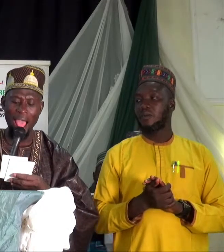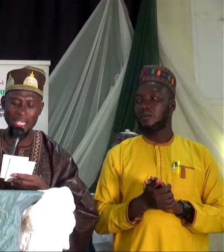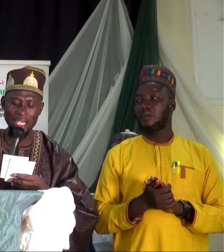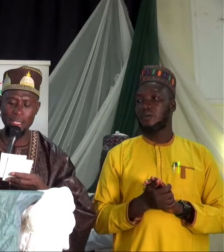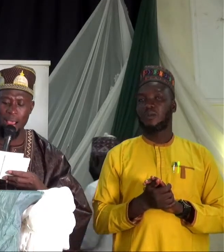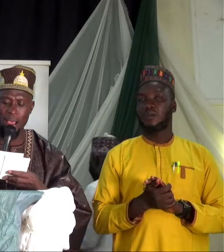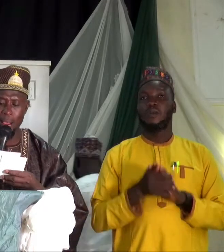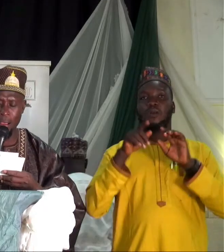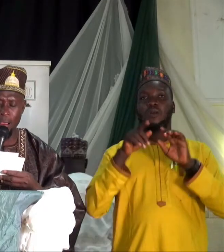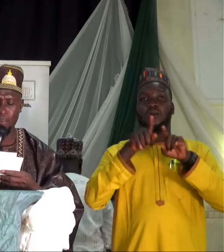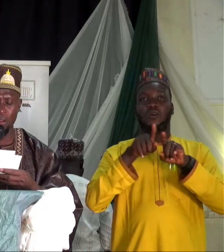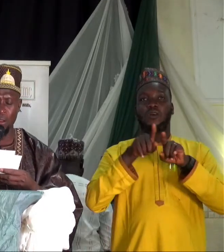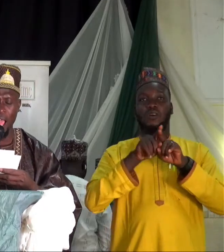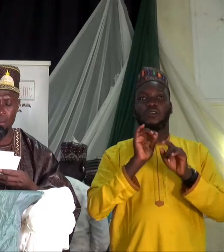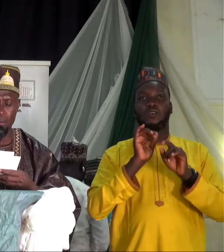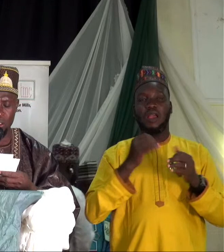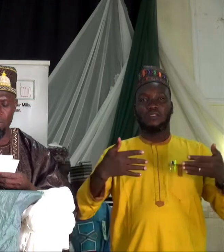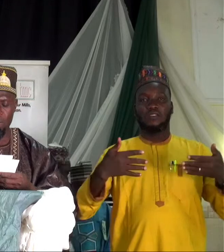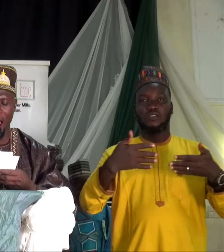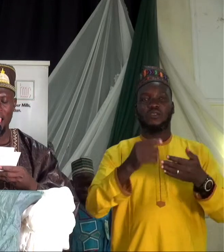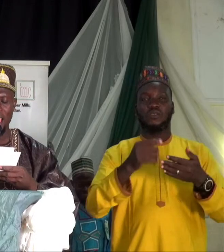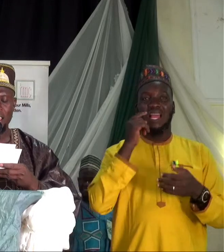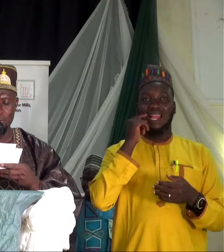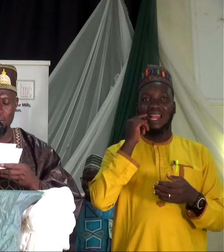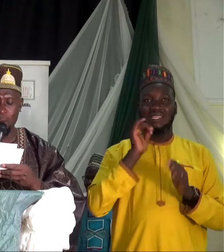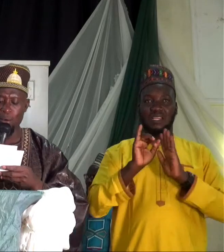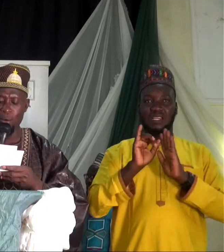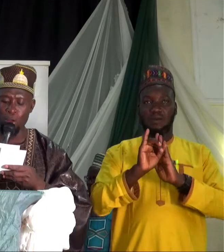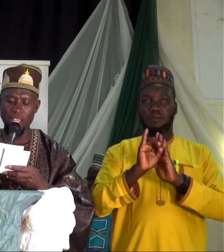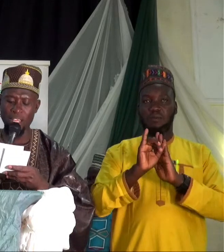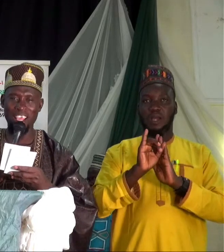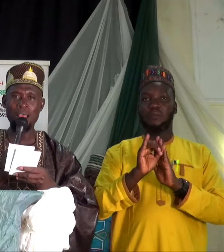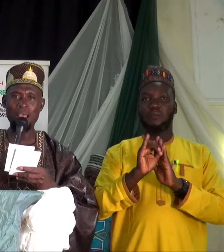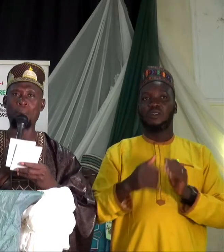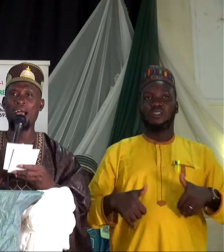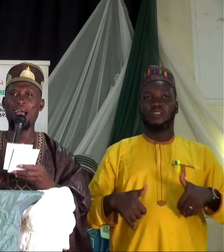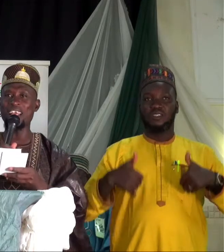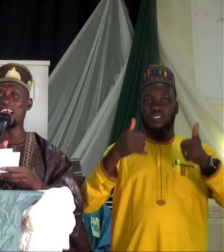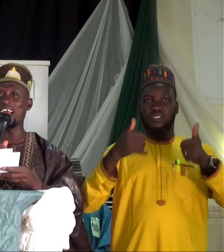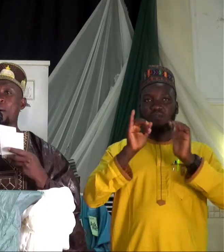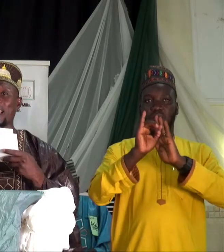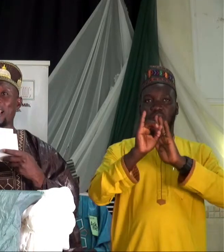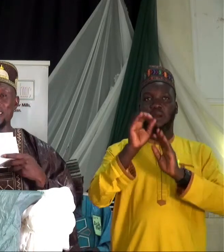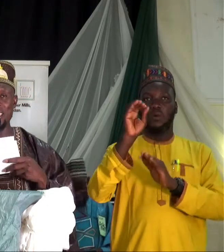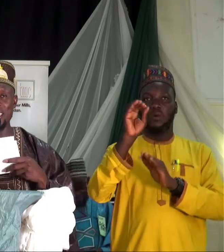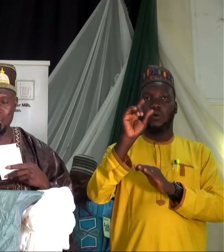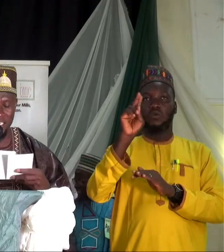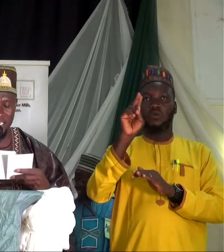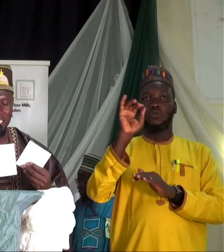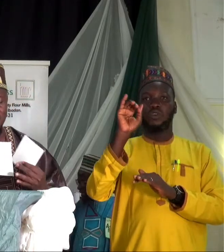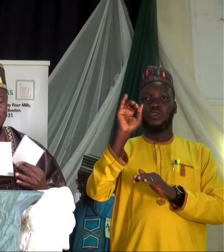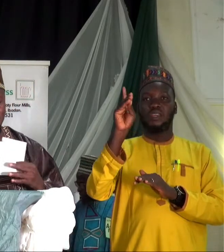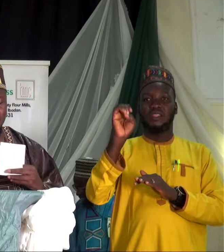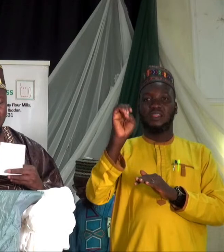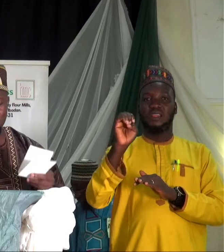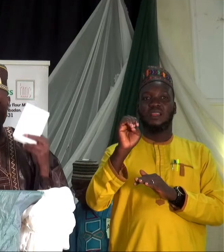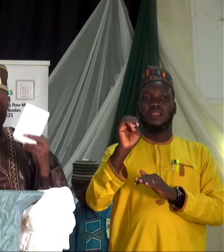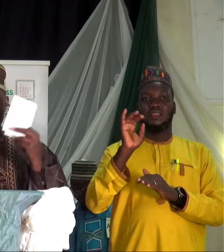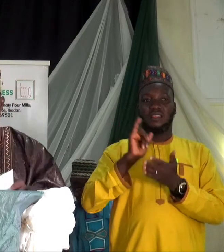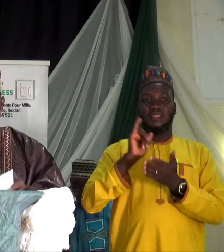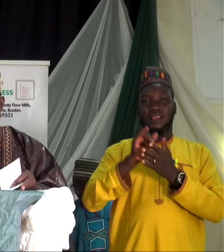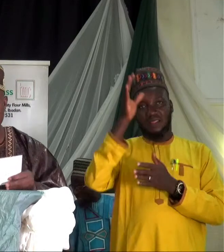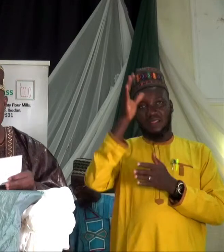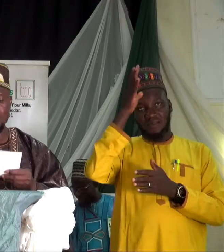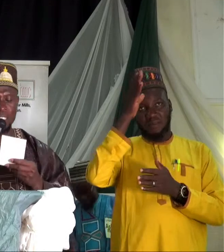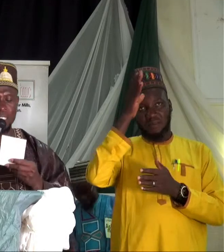Alhaj Imam Abdullahi Mustafa Chief Imam Olunde Abawa Igege Awage ti di TMC Olaje ke pe fun wa gbogbo